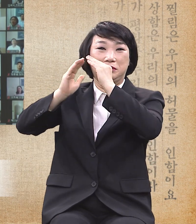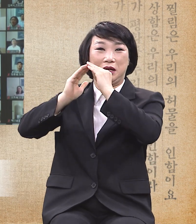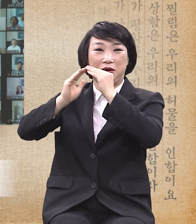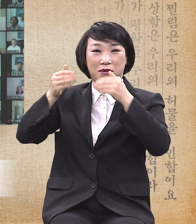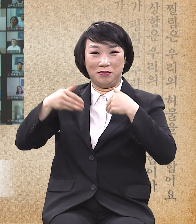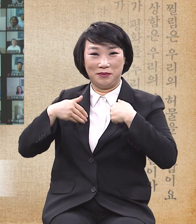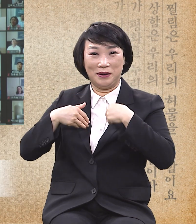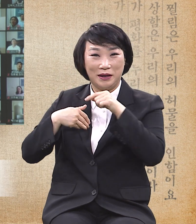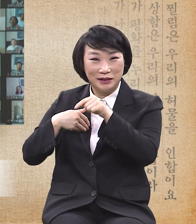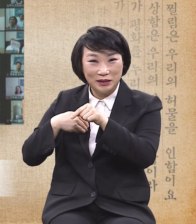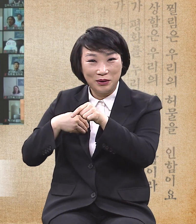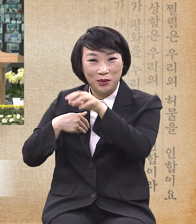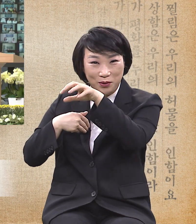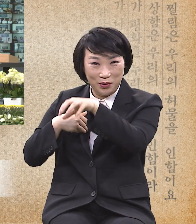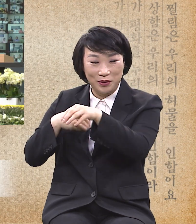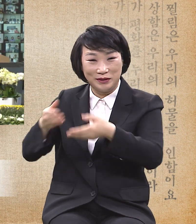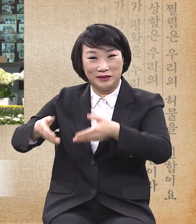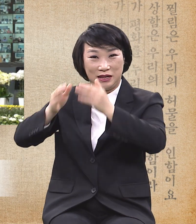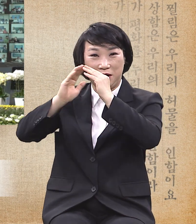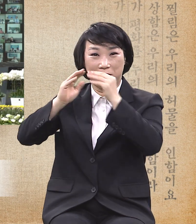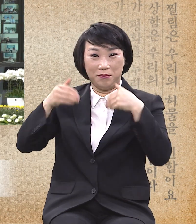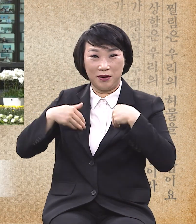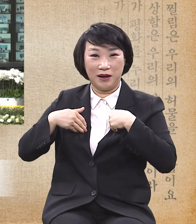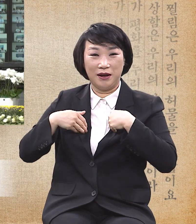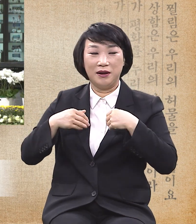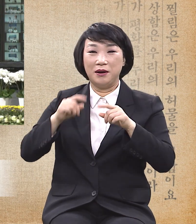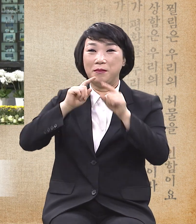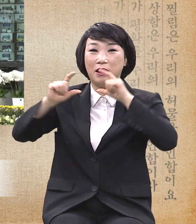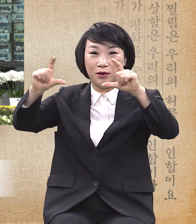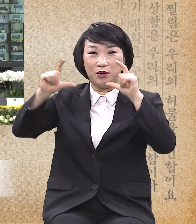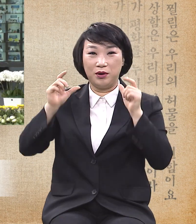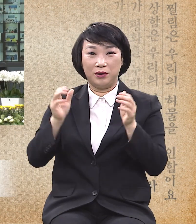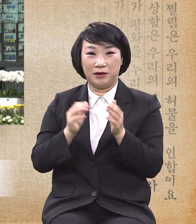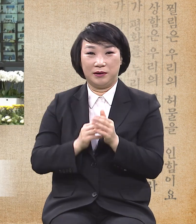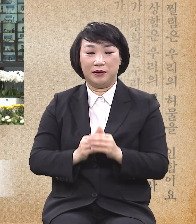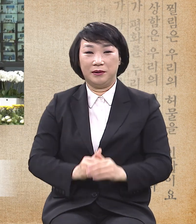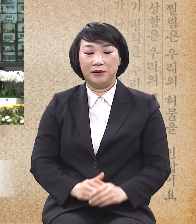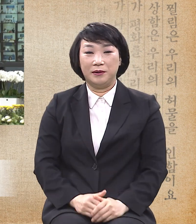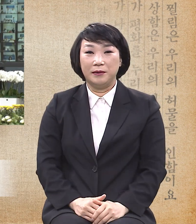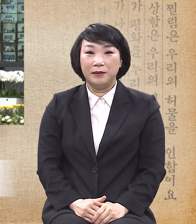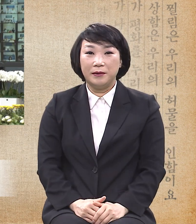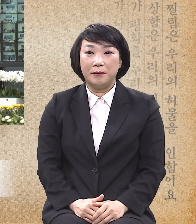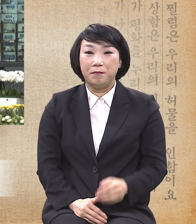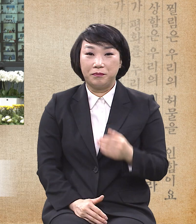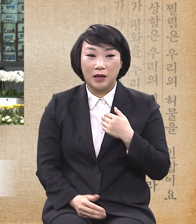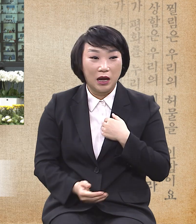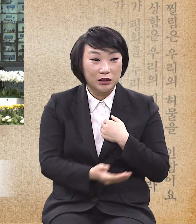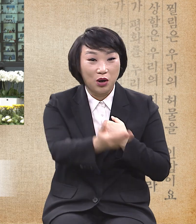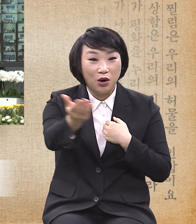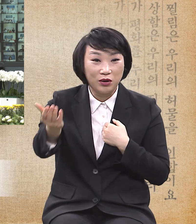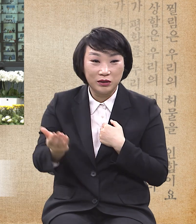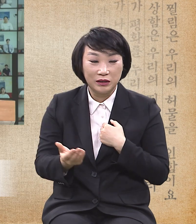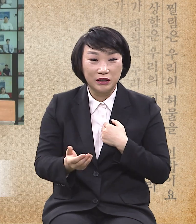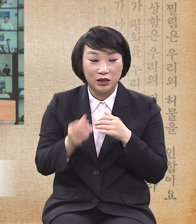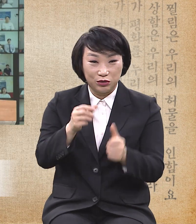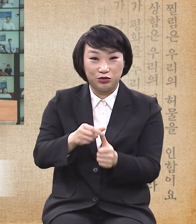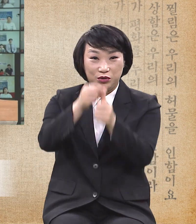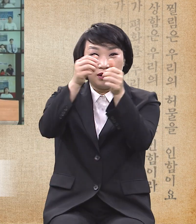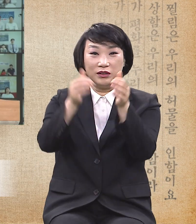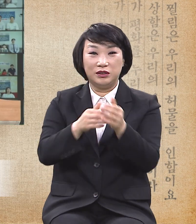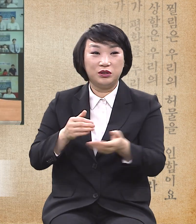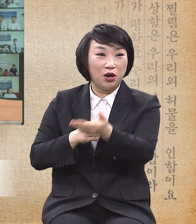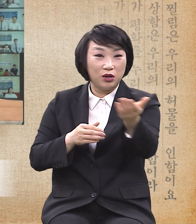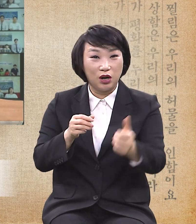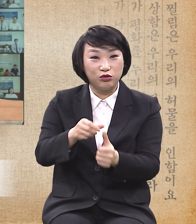지라는 거예요. 거기다가 집을 이렇게 말씀하셨어요. 자, 내가 너희를 구원했으니